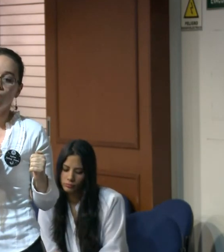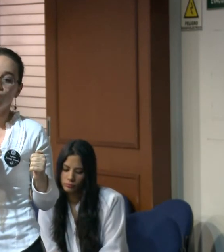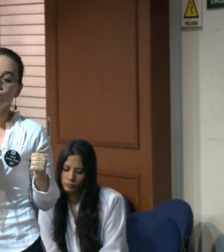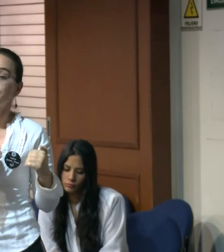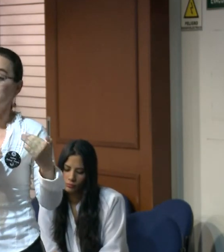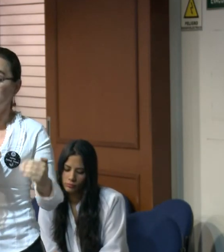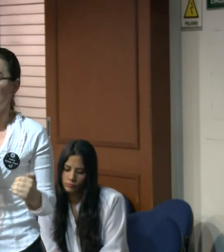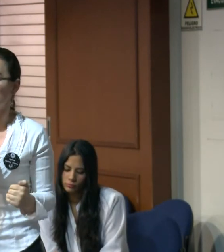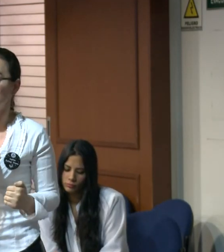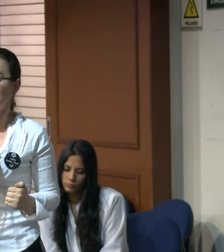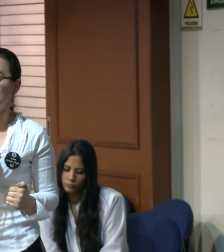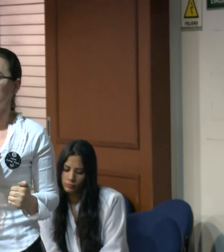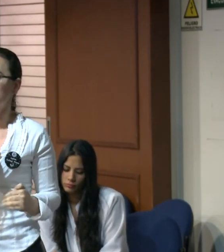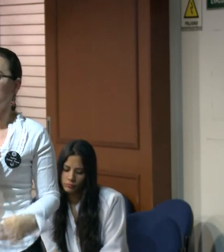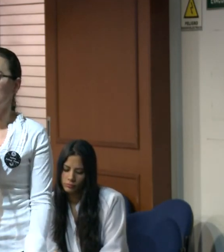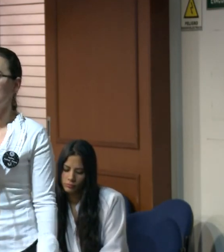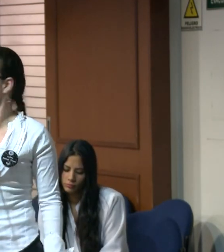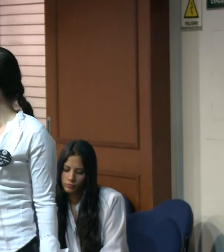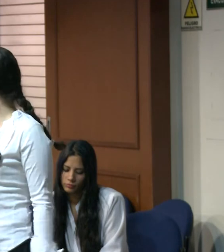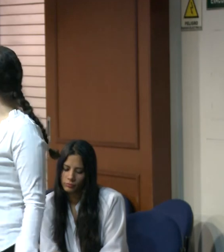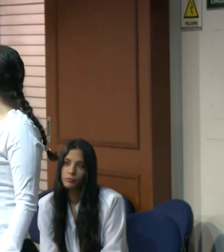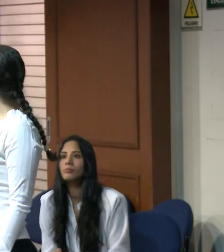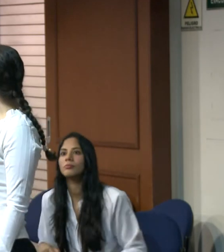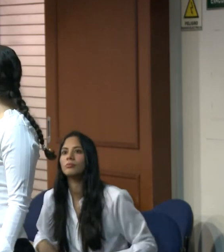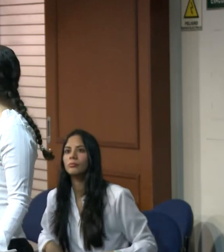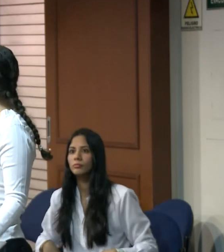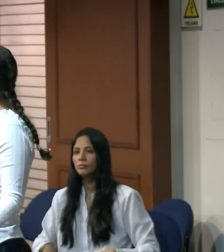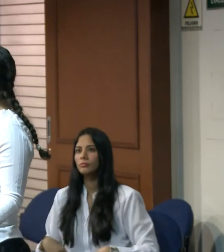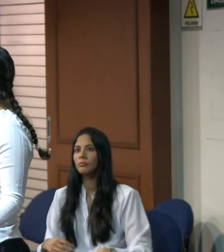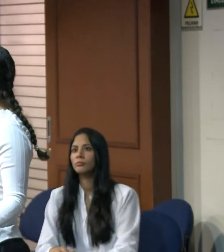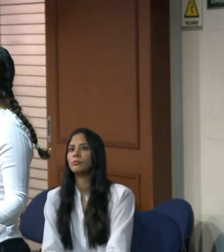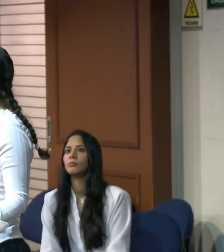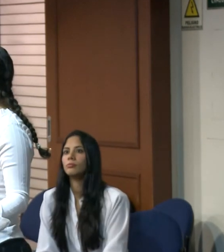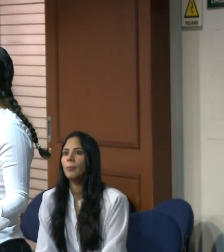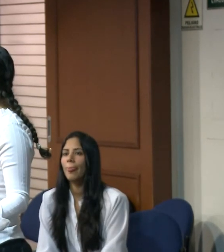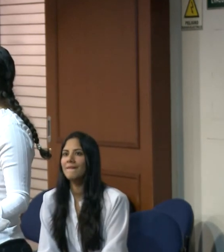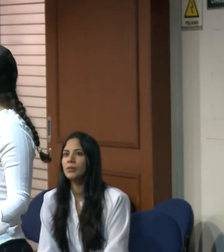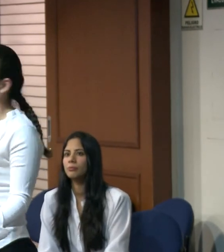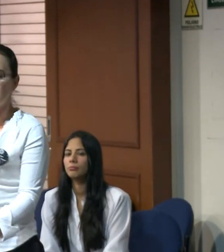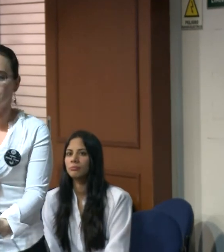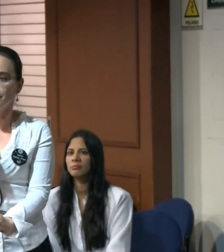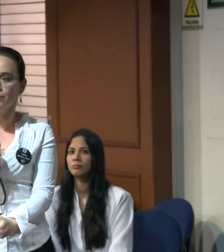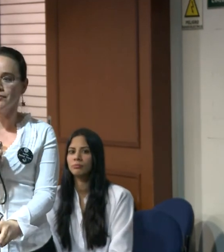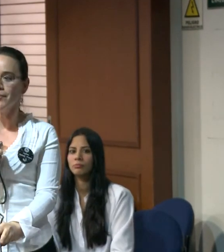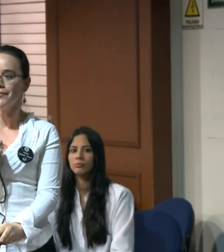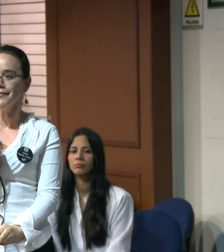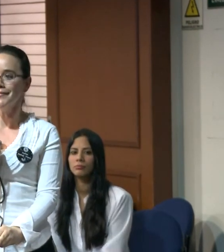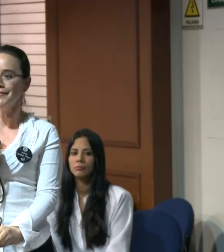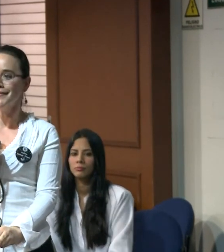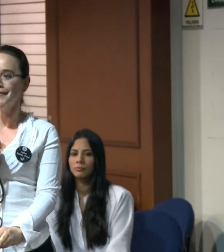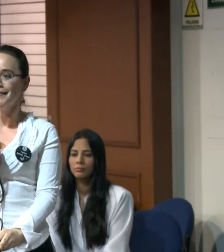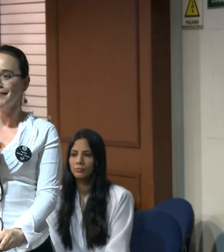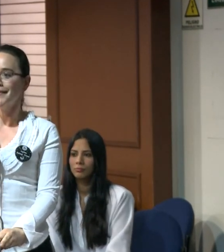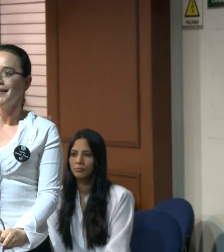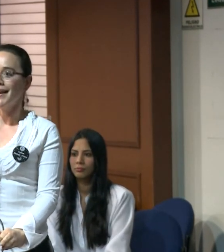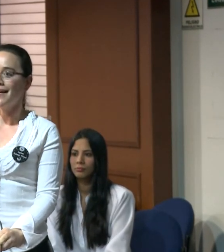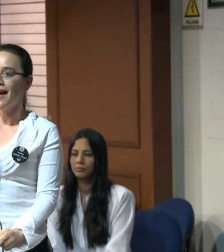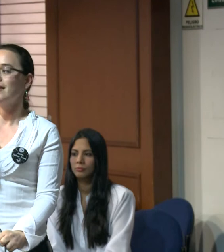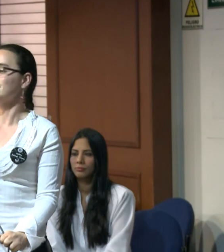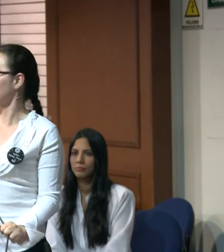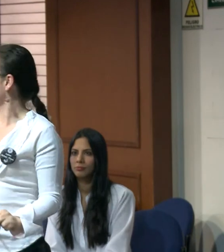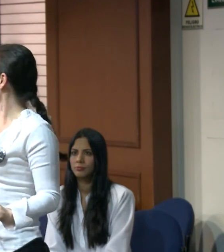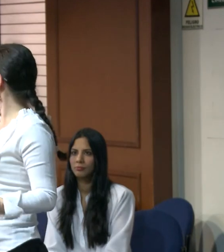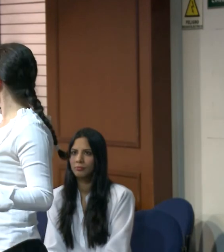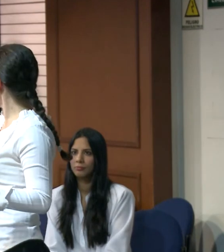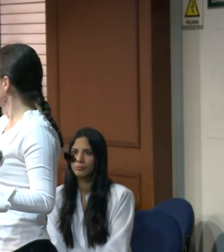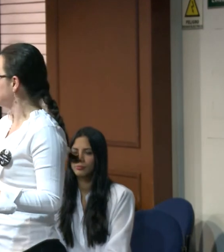con los profesionales como tal. ¿Algo más? ¿Hay algo más? ¿Cuál era la otra pregunta? Perdón.